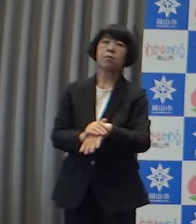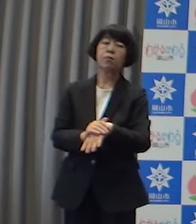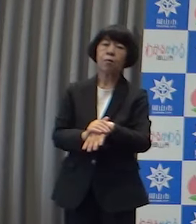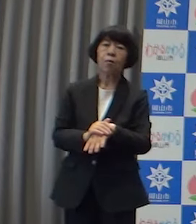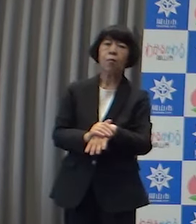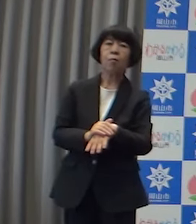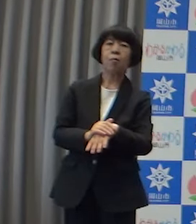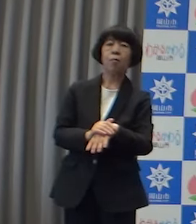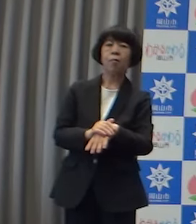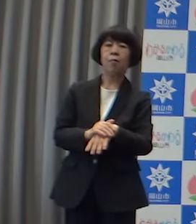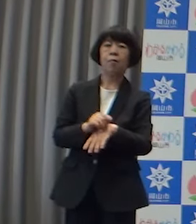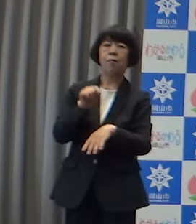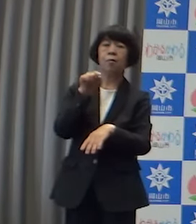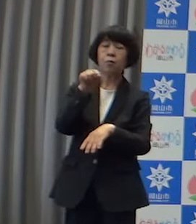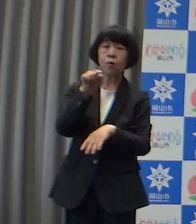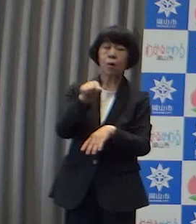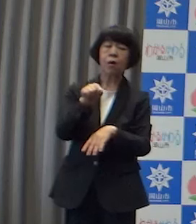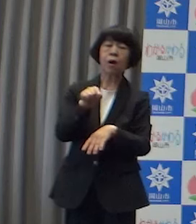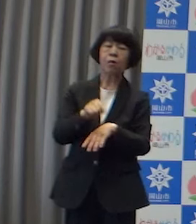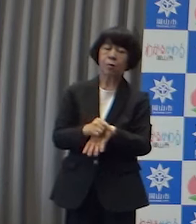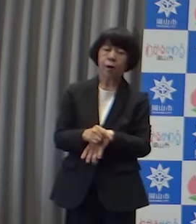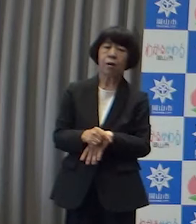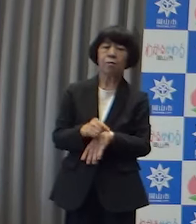は、もう少し、